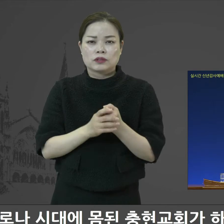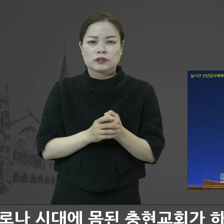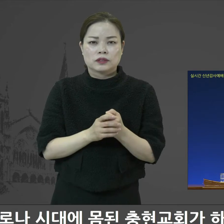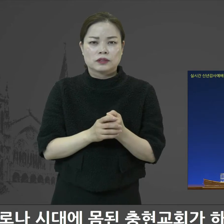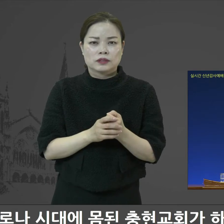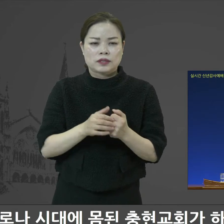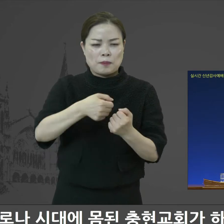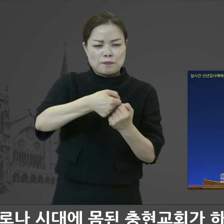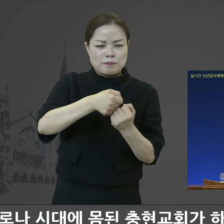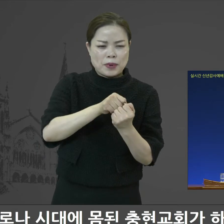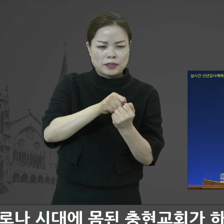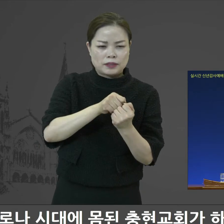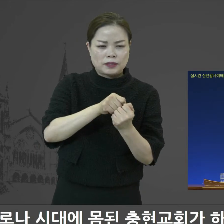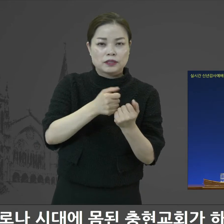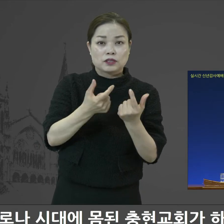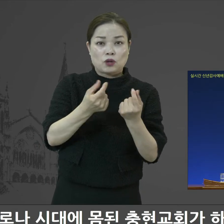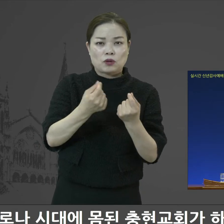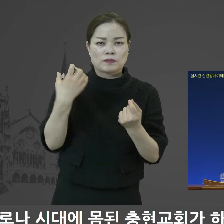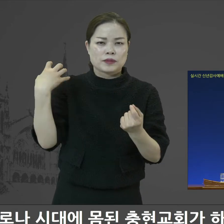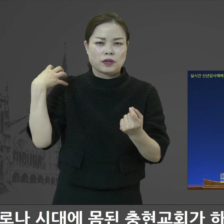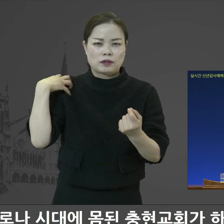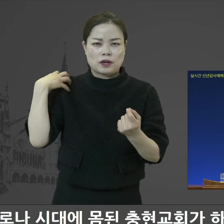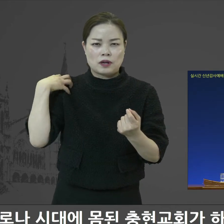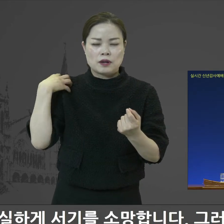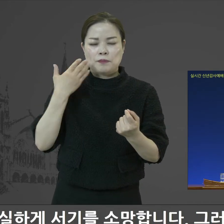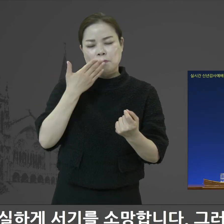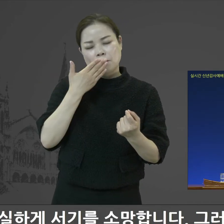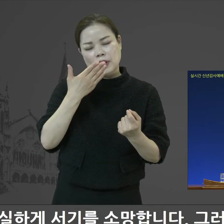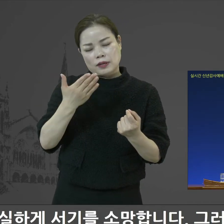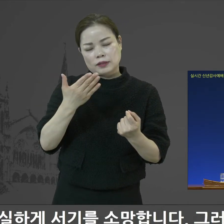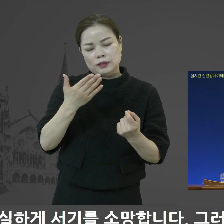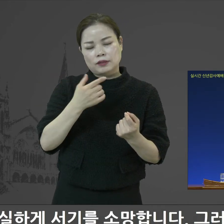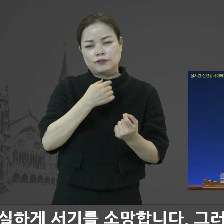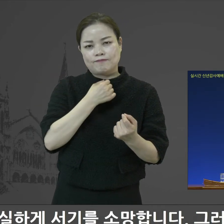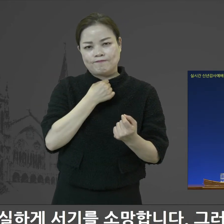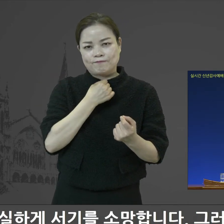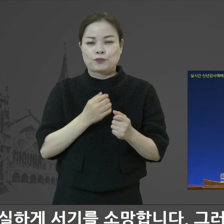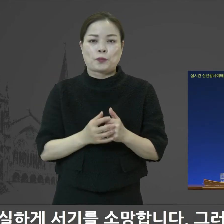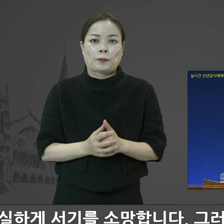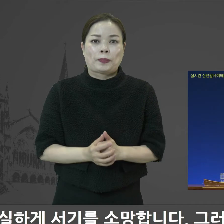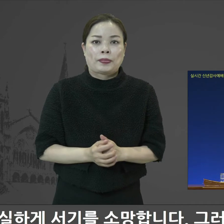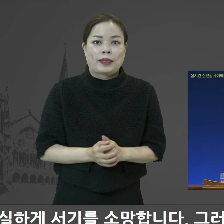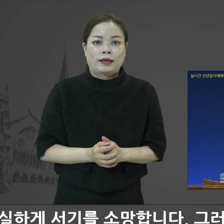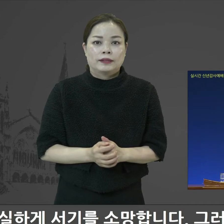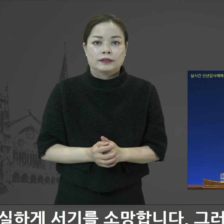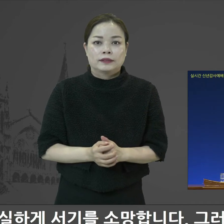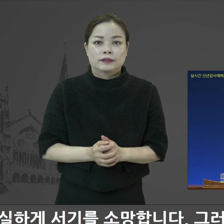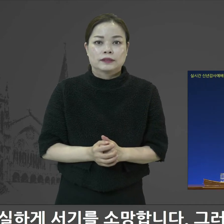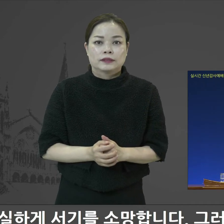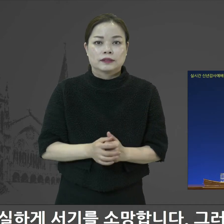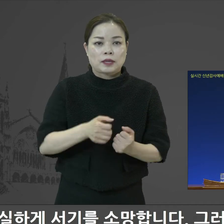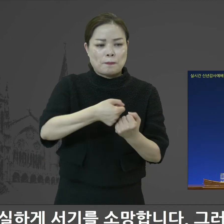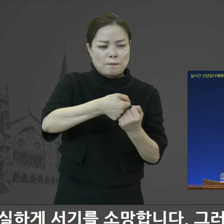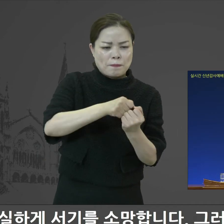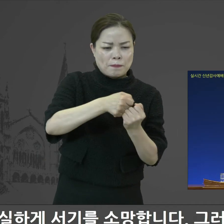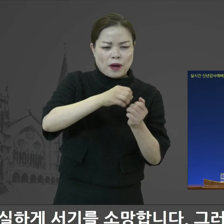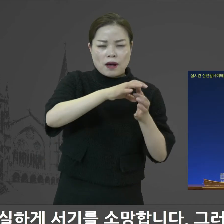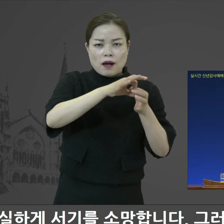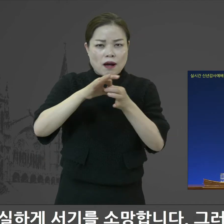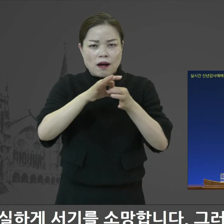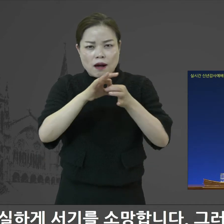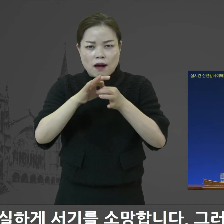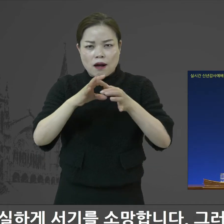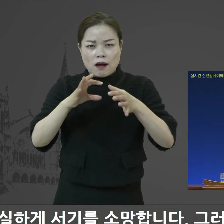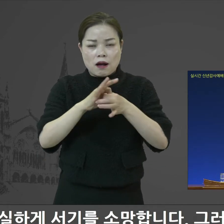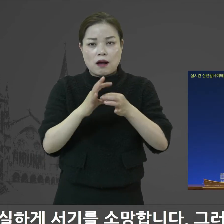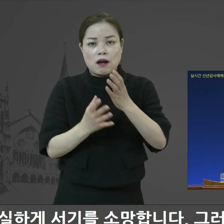마디의 역할을 정말 잘 감당할 수 있기를 바랍니다. 자, 요 마디의 역할이 연결되고 결합되어지고